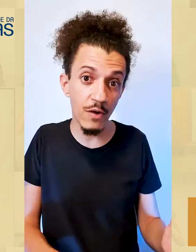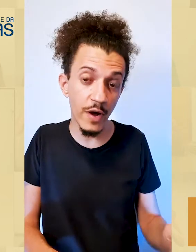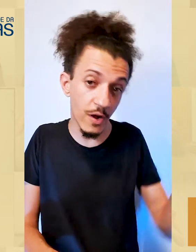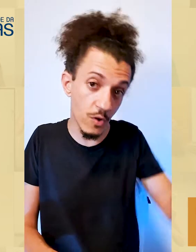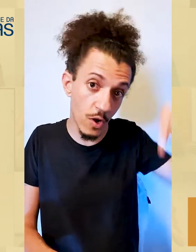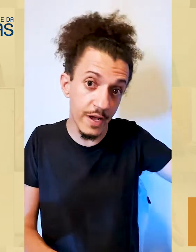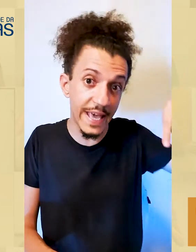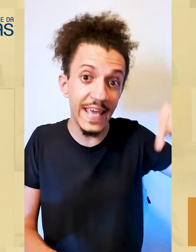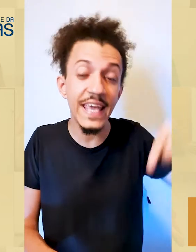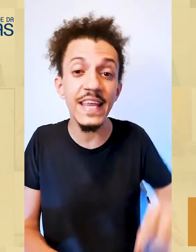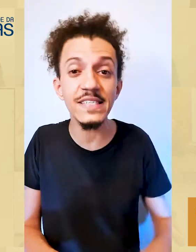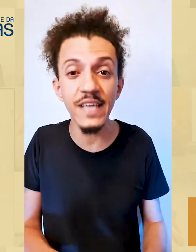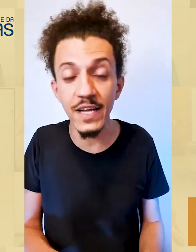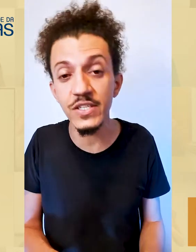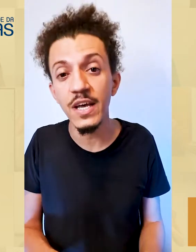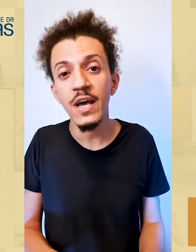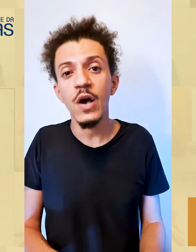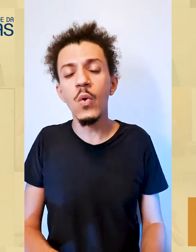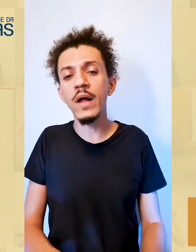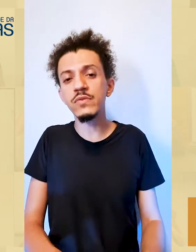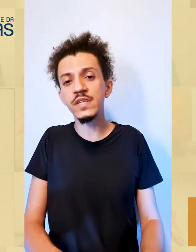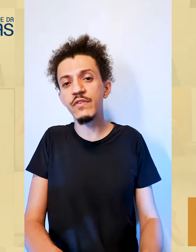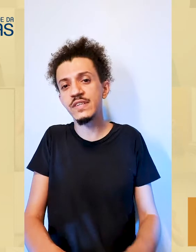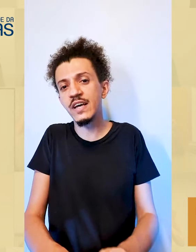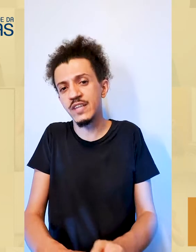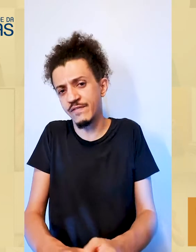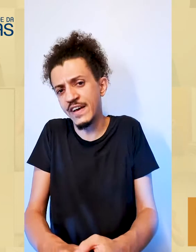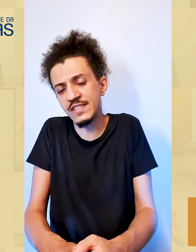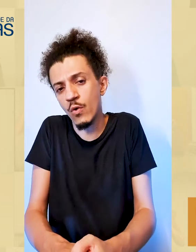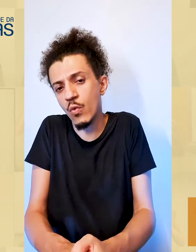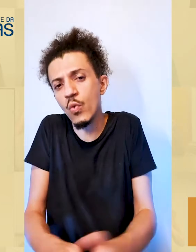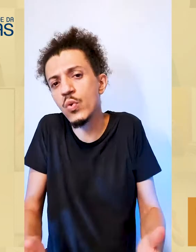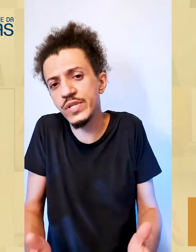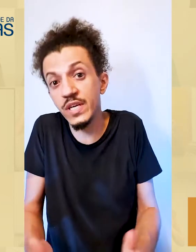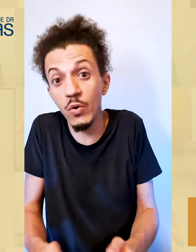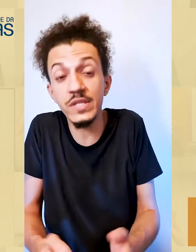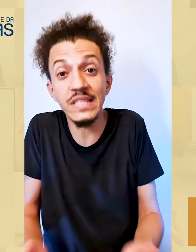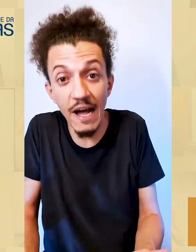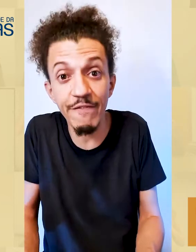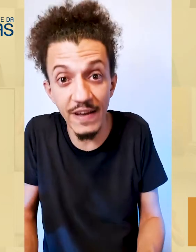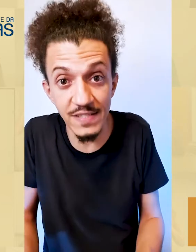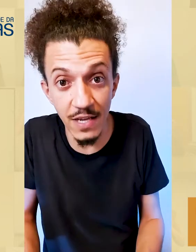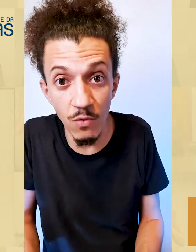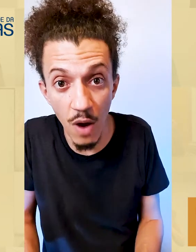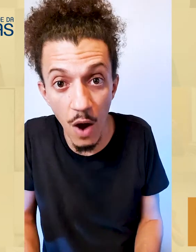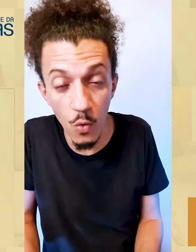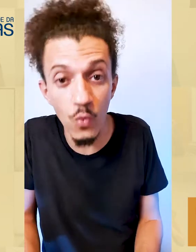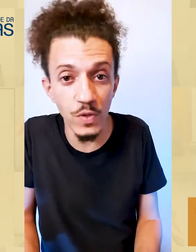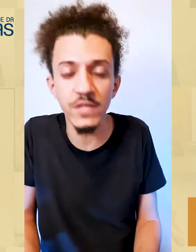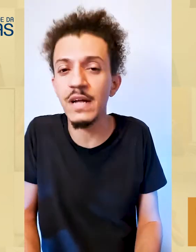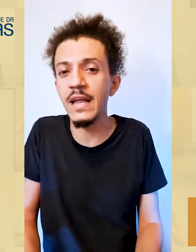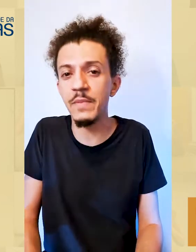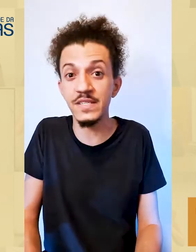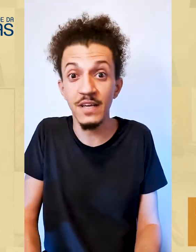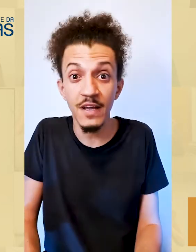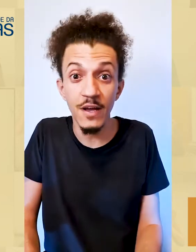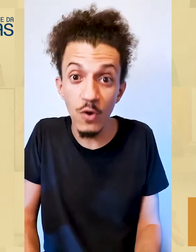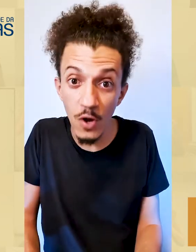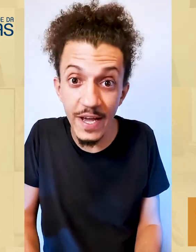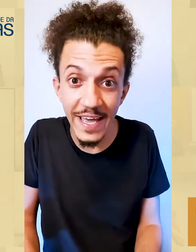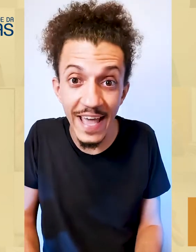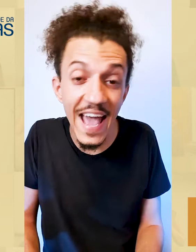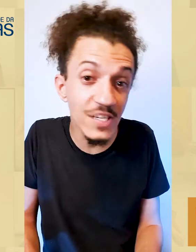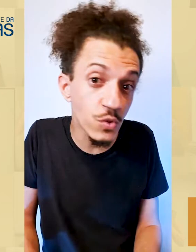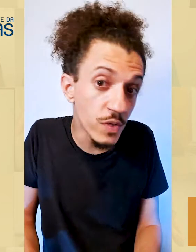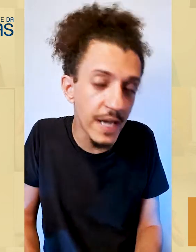começando agora, coloca aí iniciante, quanto se você já fez algum cursinho ou está fazendo algum cursinho da Libras,